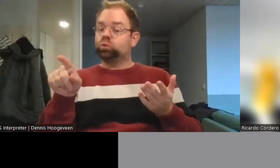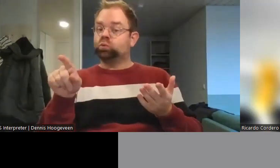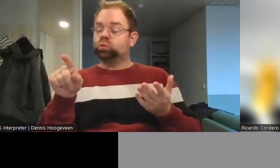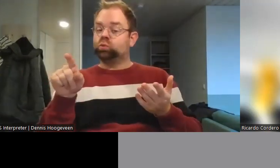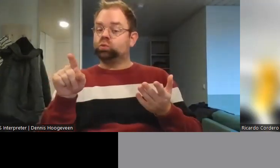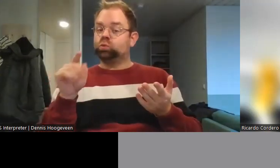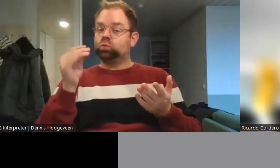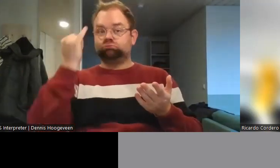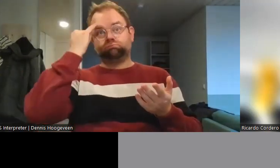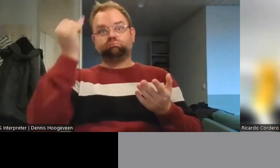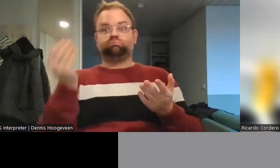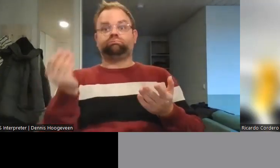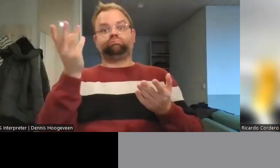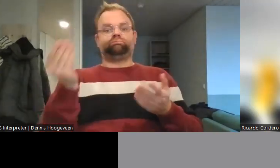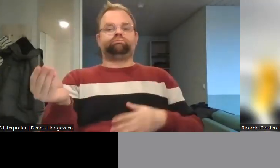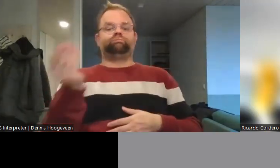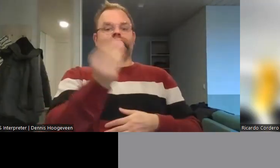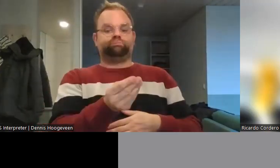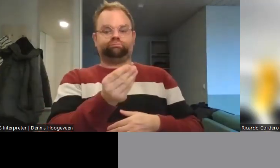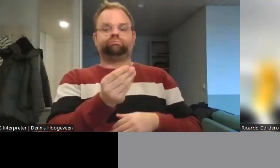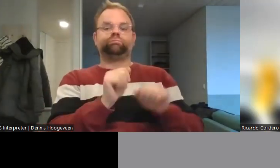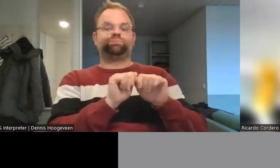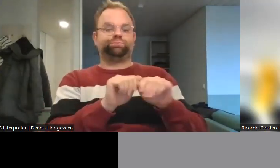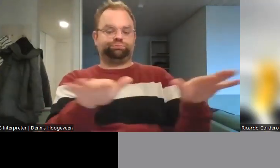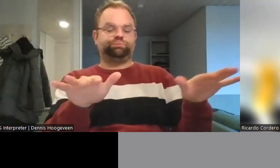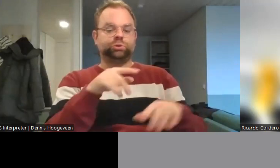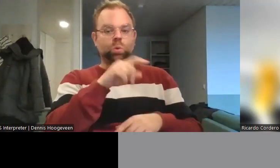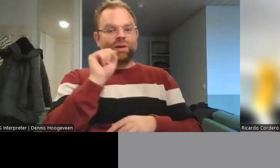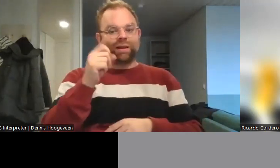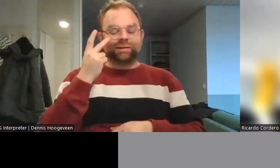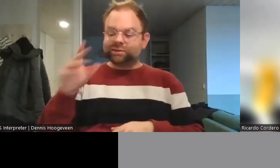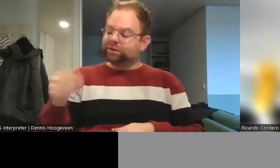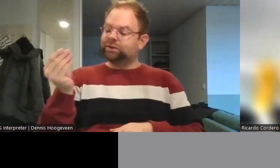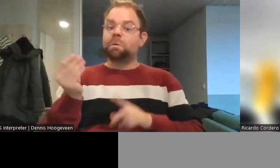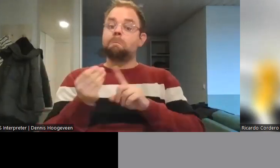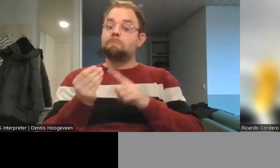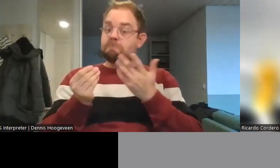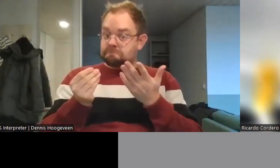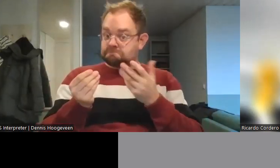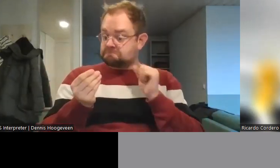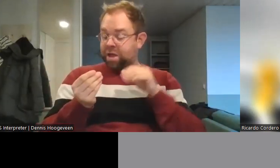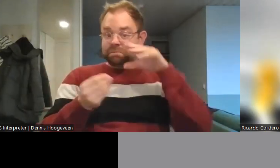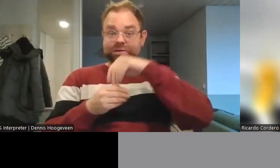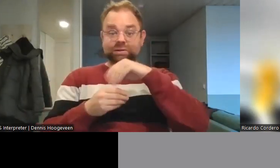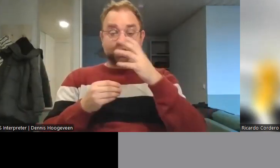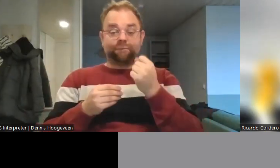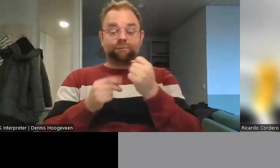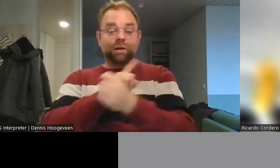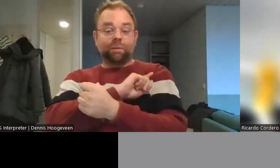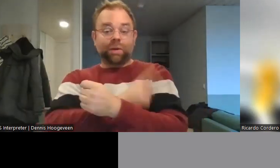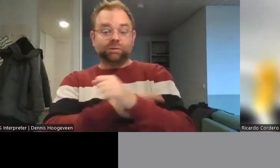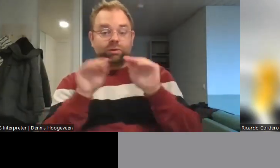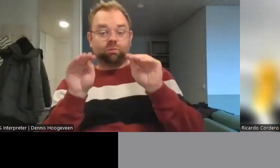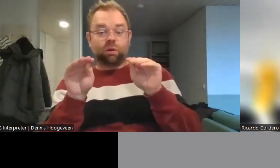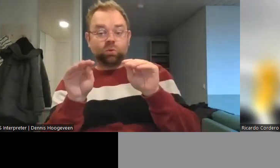pour voir s'il y a des occasions de renforcement de capacité, de soutien technique ou de